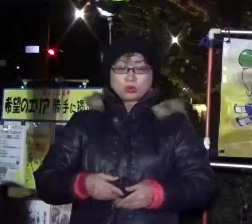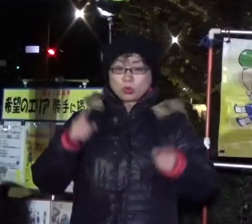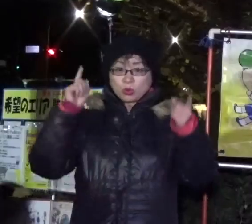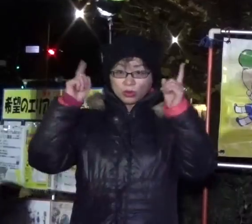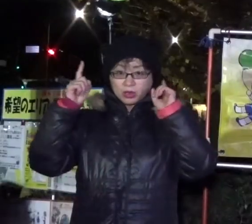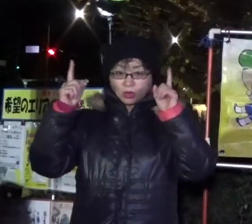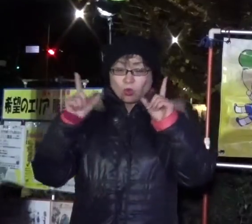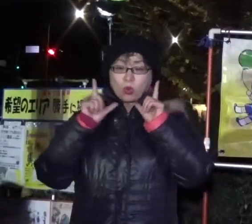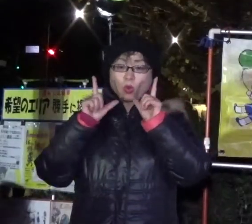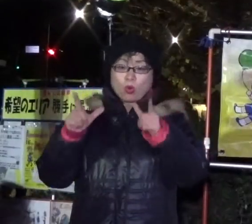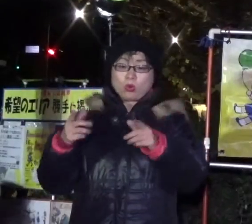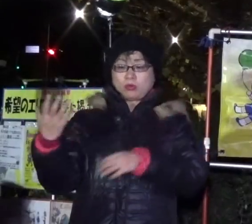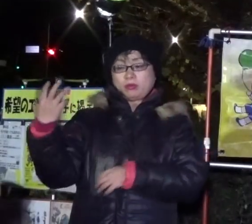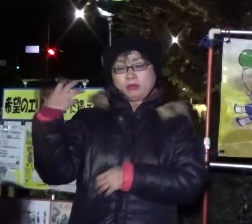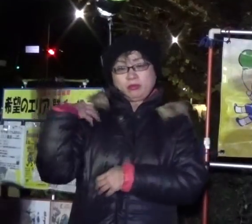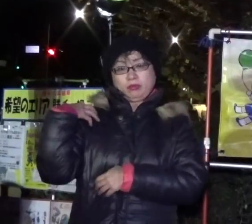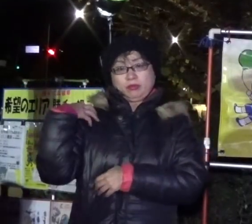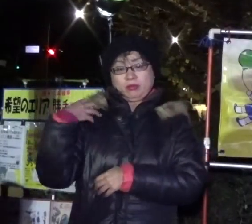ました、